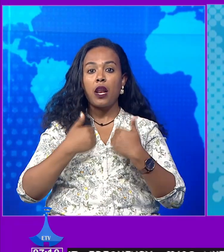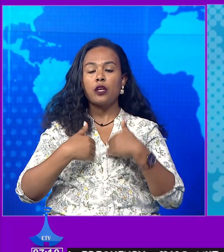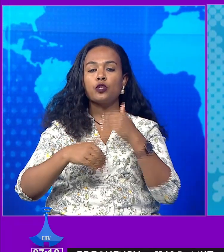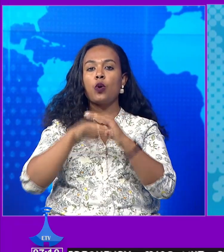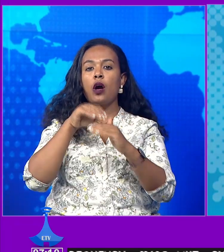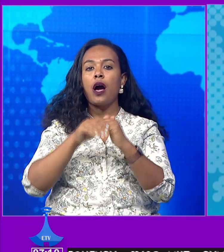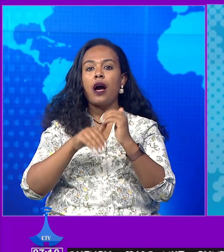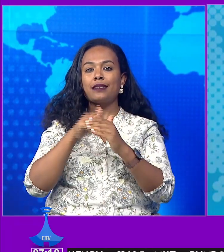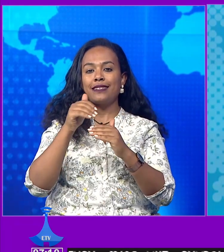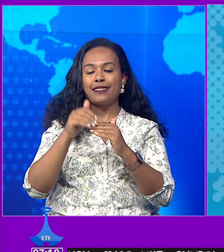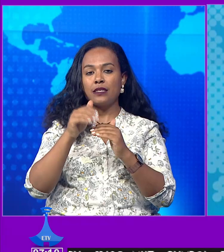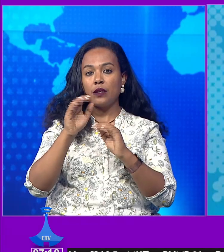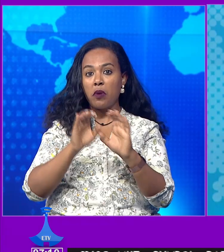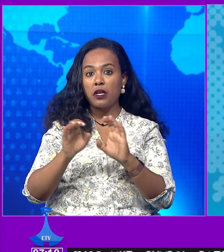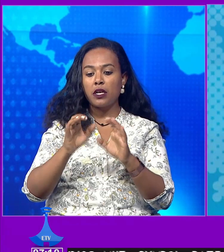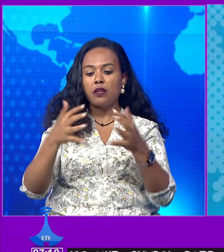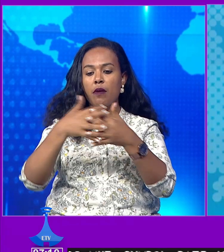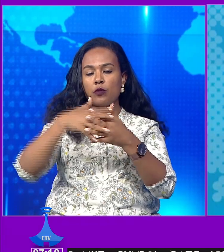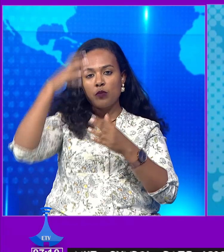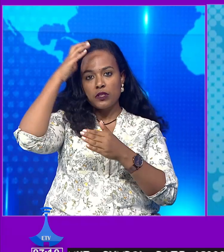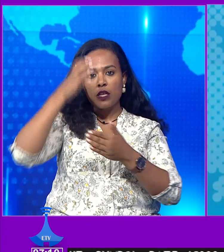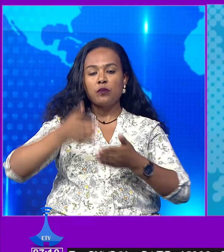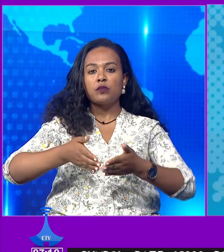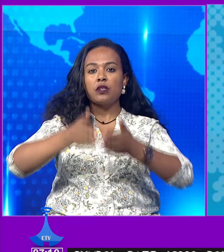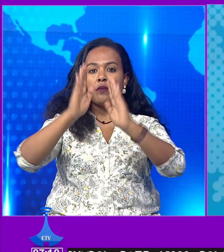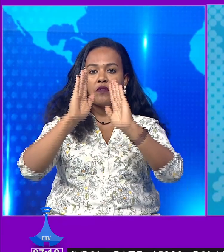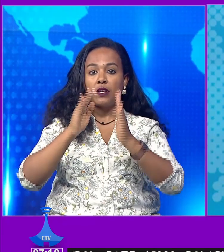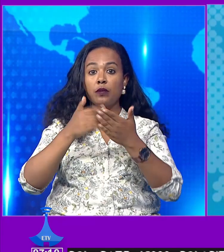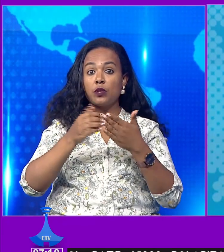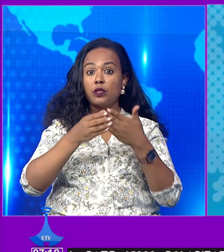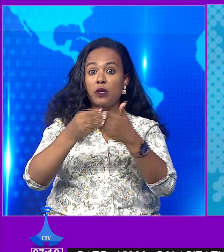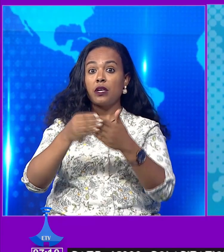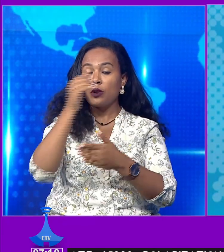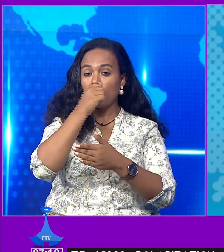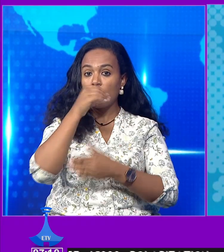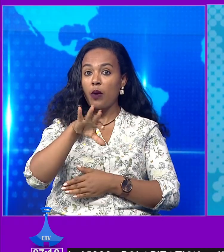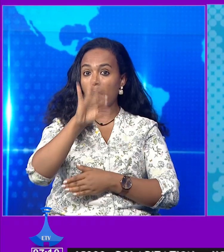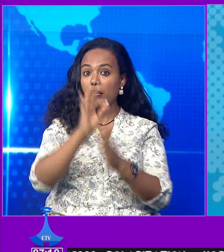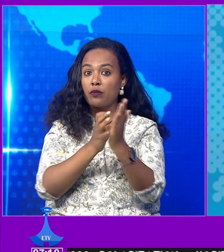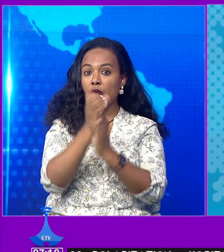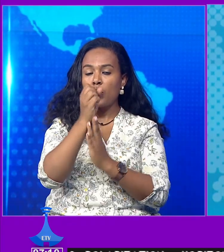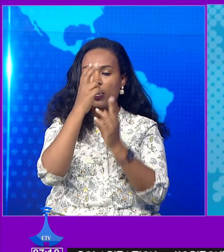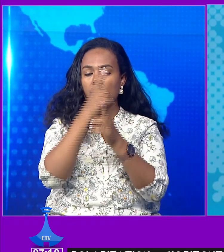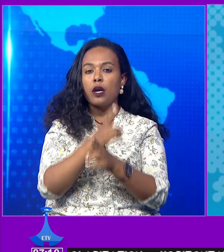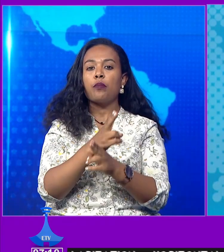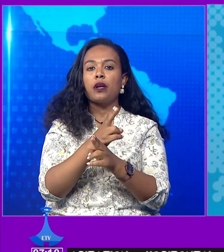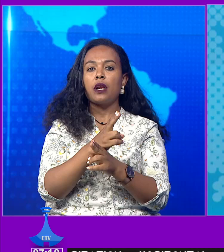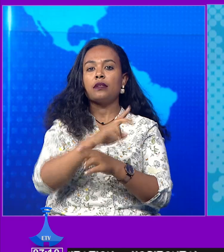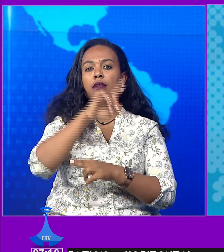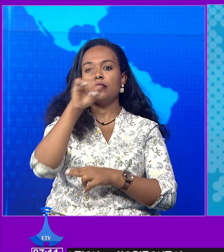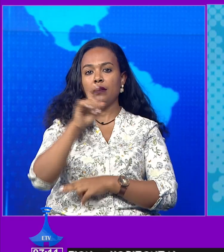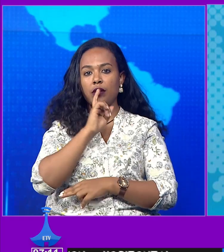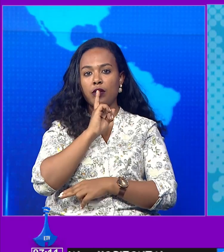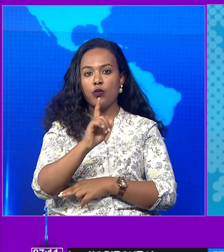ደሲ የተባበሩት መንግስታትም ስለሚፈቅድ በዛ መርህ መሰረት ኢትዮጵያ ማግኘት መብቷን እንዲከበርላት እየጠየቅን